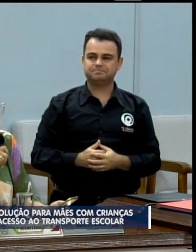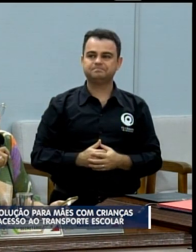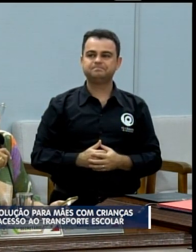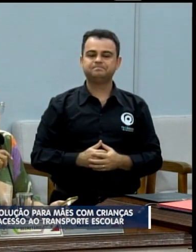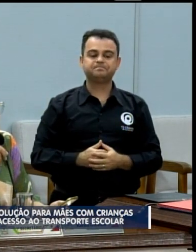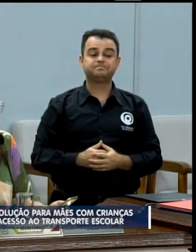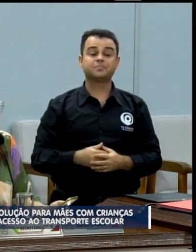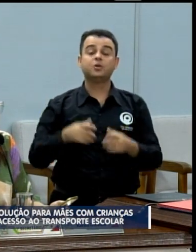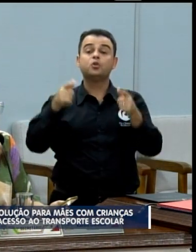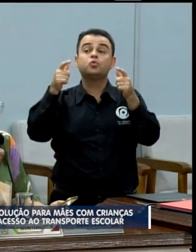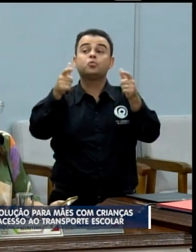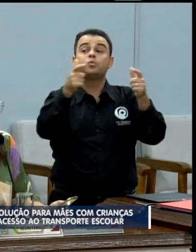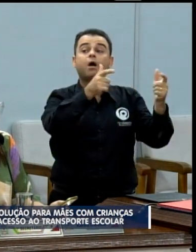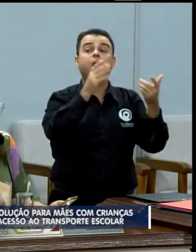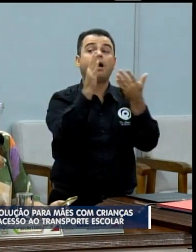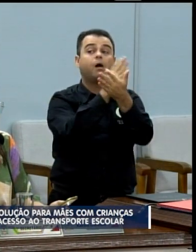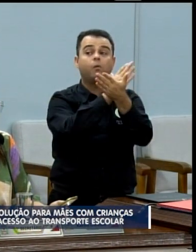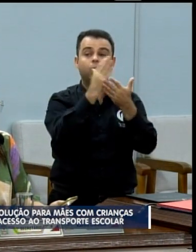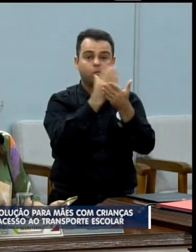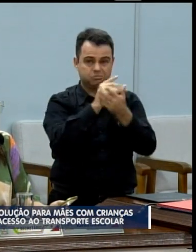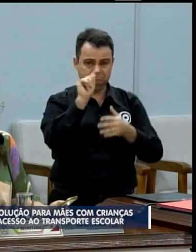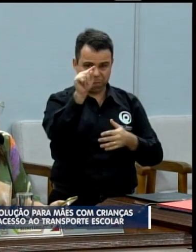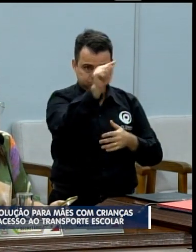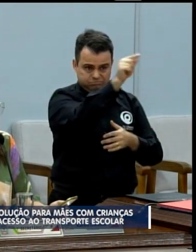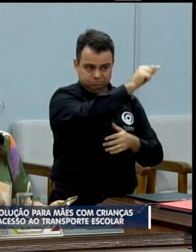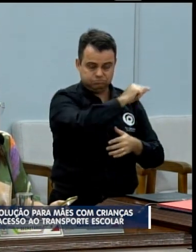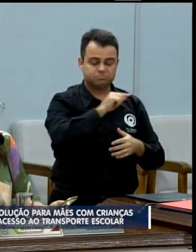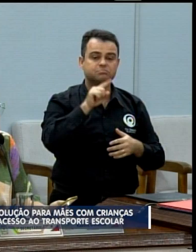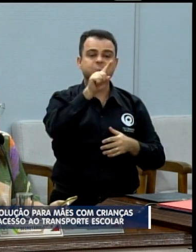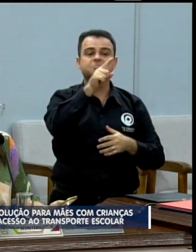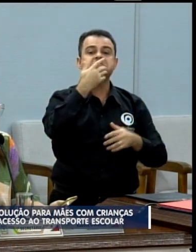alguns lugares as crianças deixaram de ser